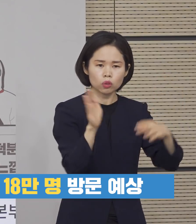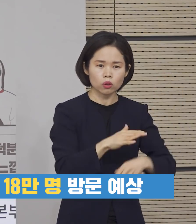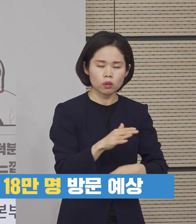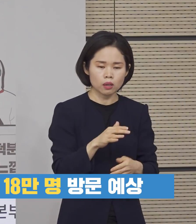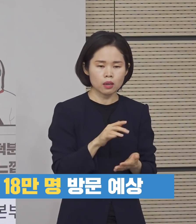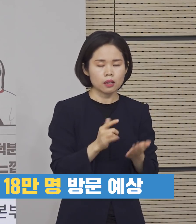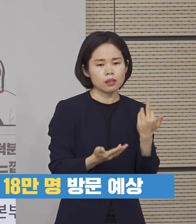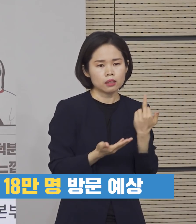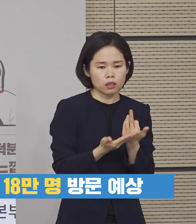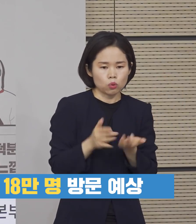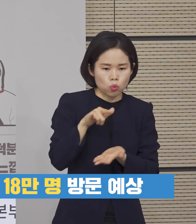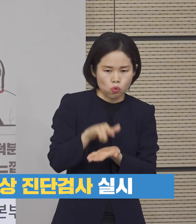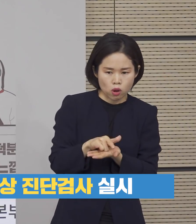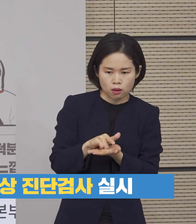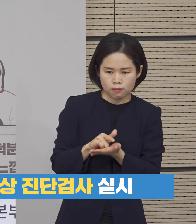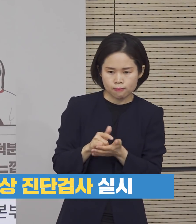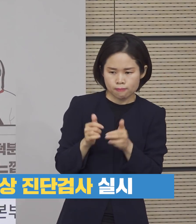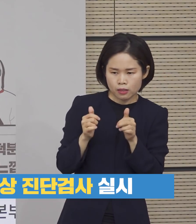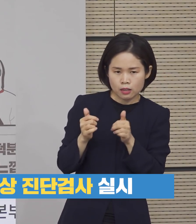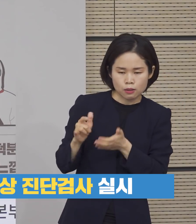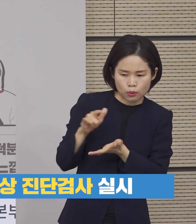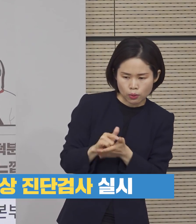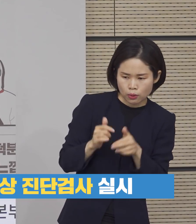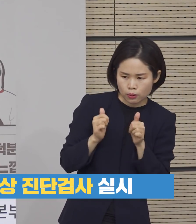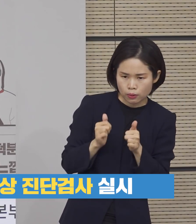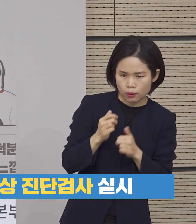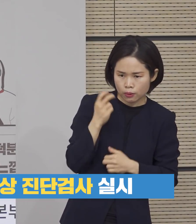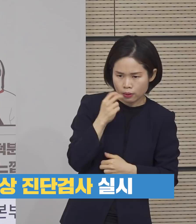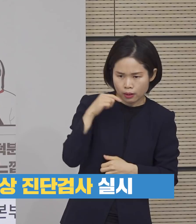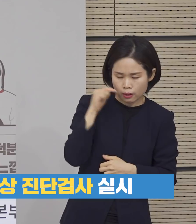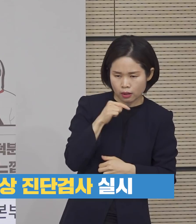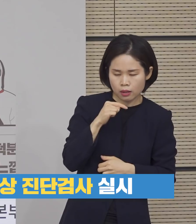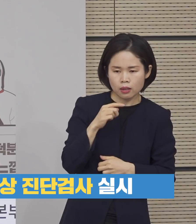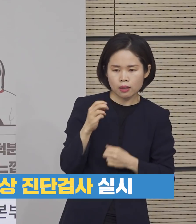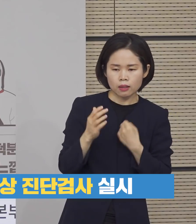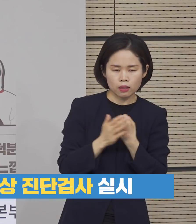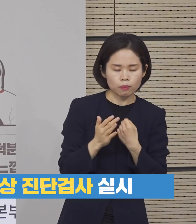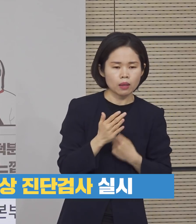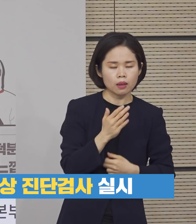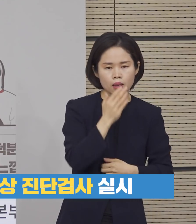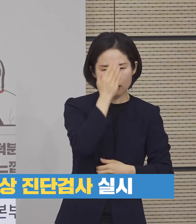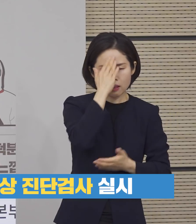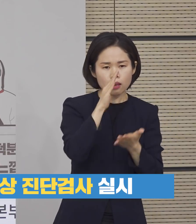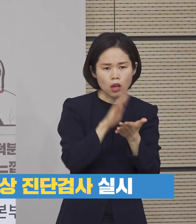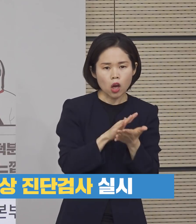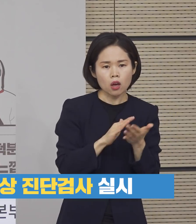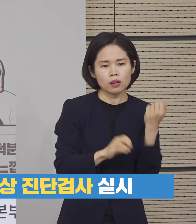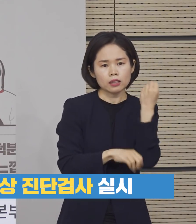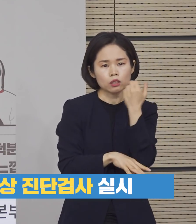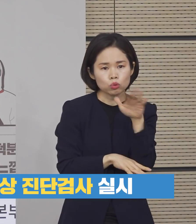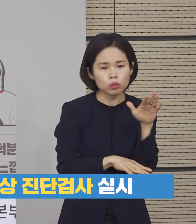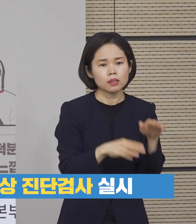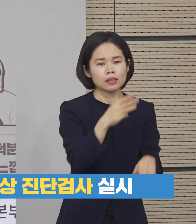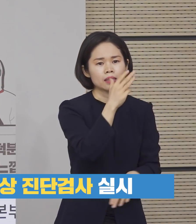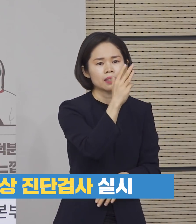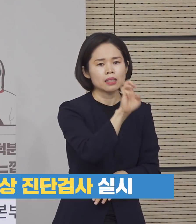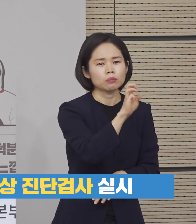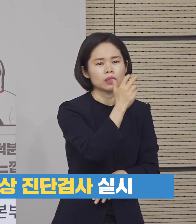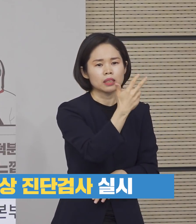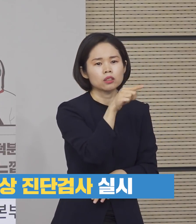30일부터 제주공항의 입도 검역을 강화하여 입도객의 발열 감지 기준을